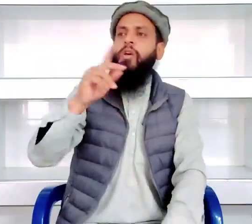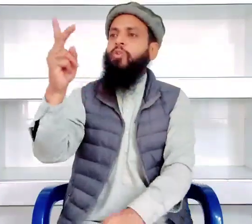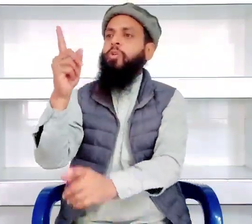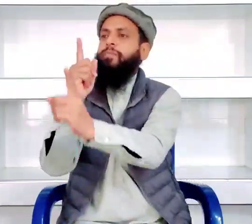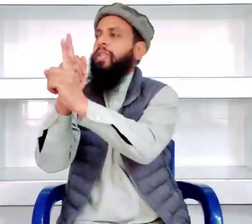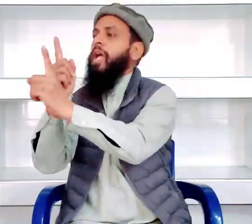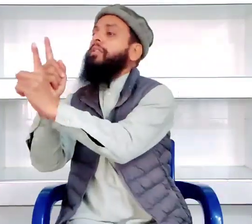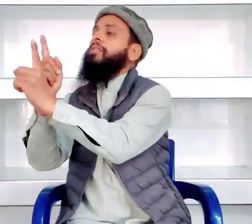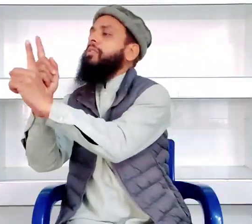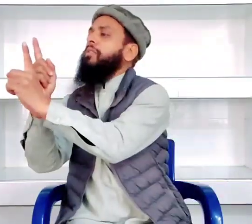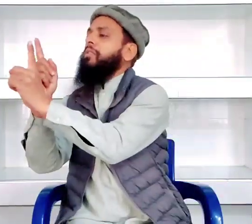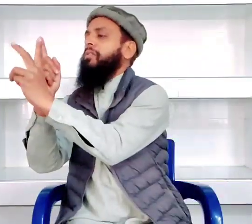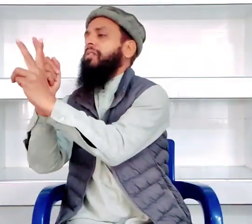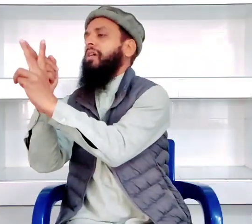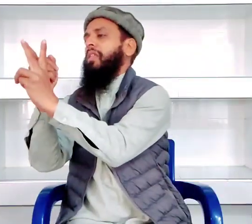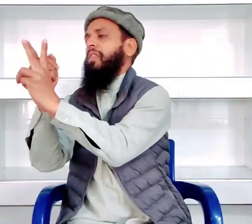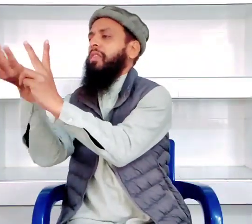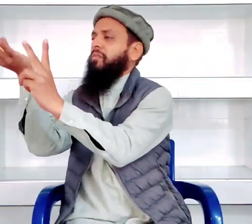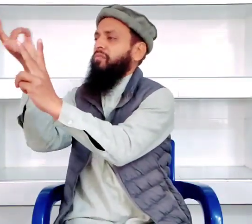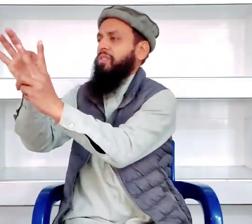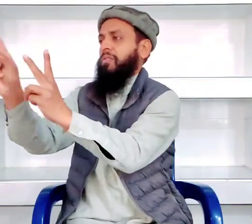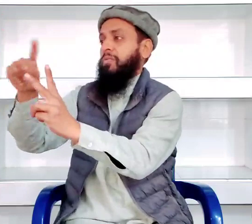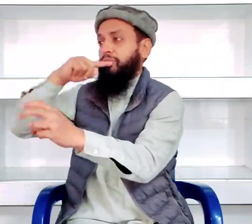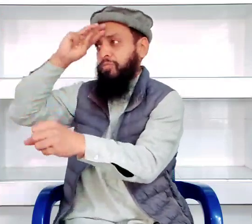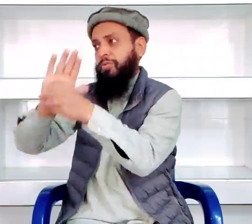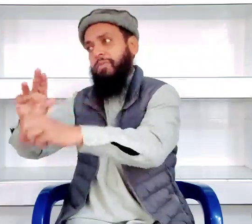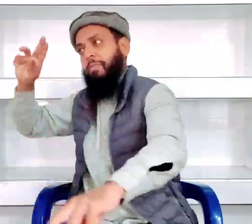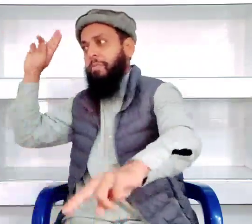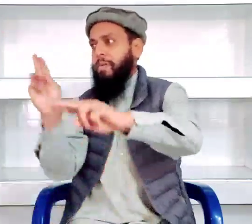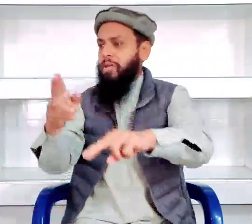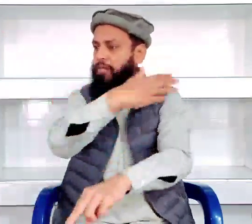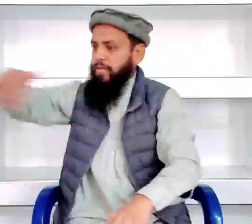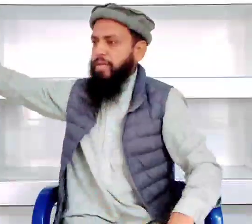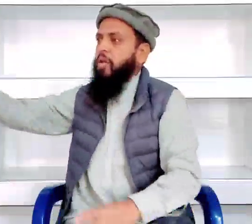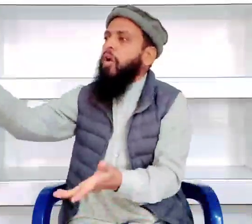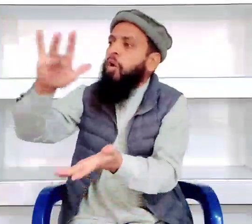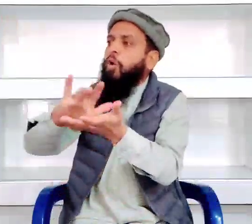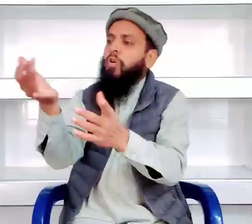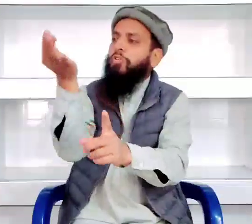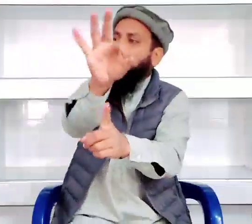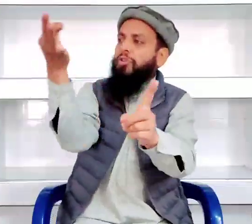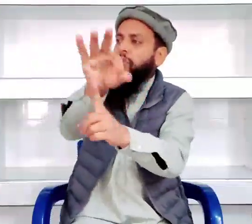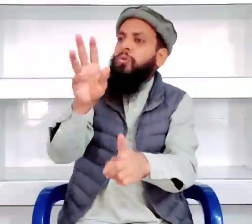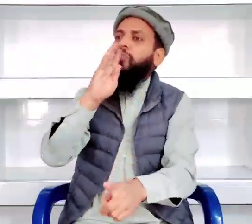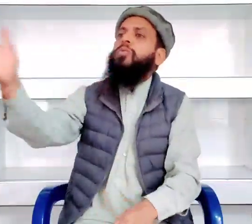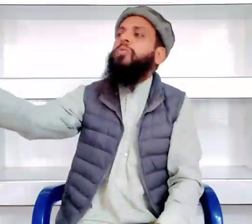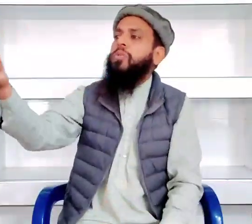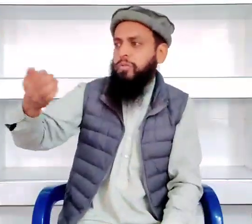مداخلت کرے یہ تو نبی پاک نے منع فرمایا اور بوٹی والی جگہ کے اندر ایک نہیں پھر کئی لوگ مداخلت کر رہے ہیں میرے اس